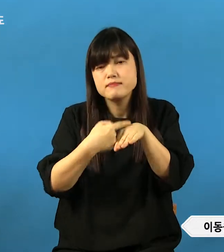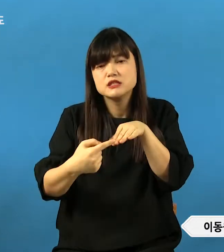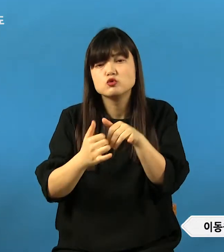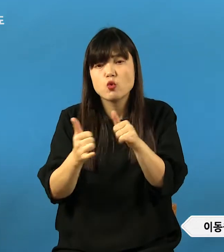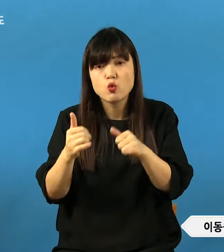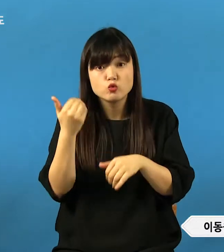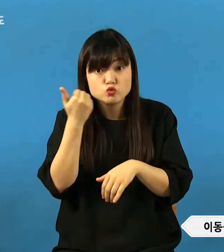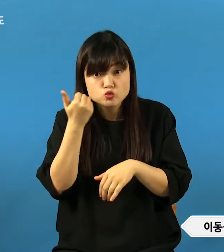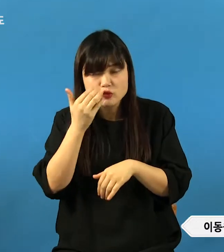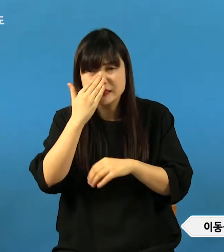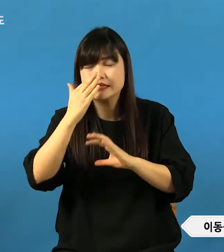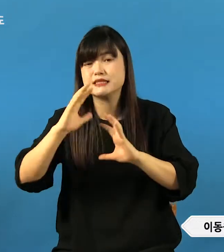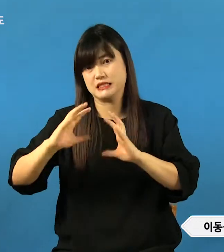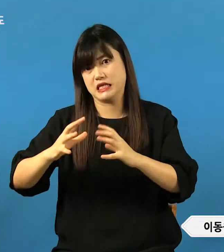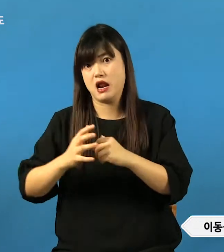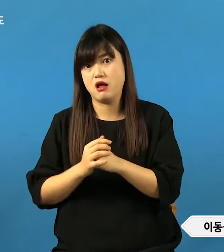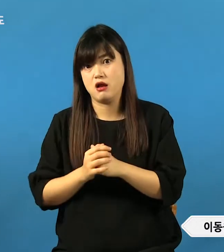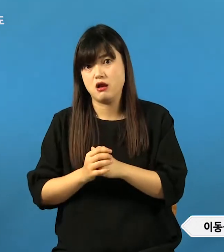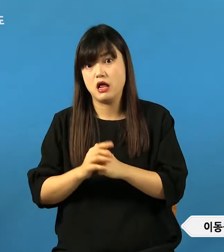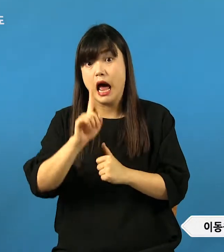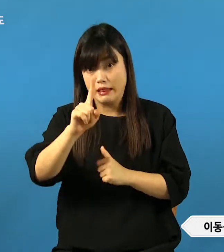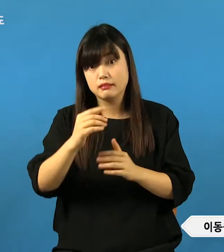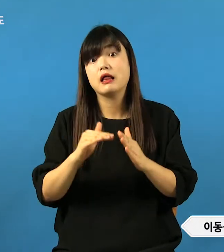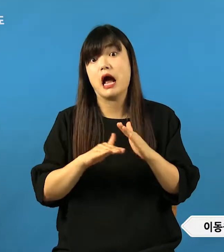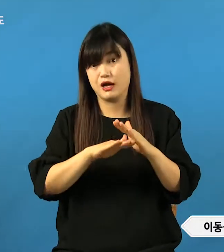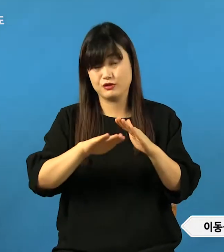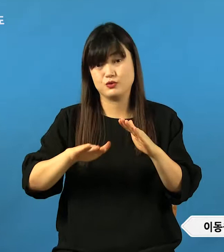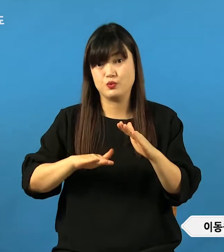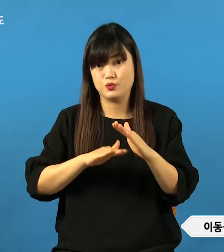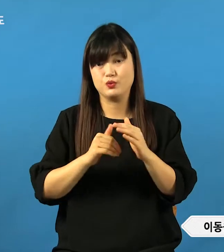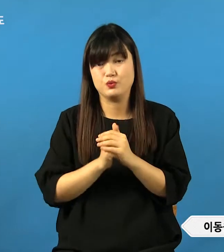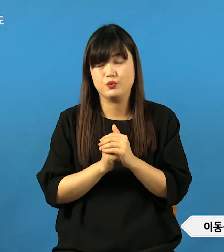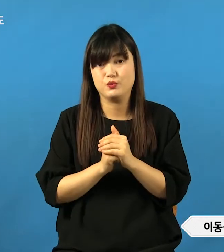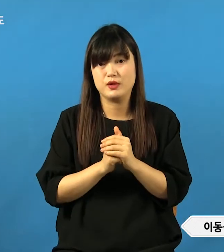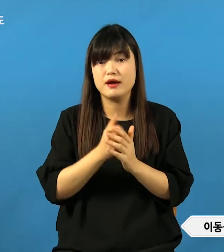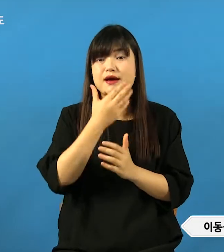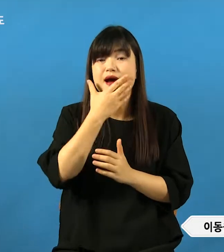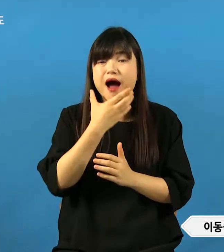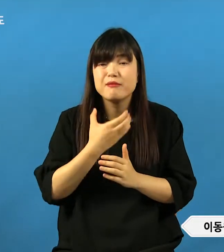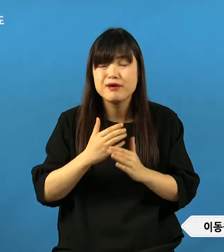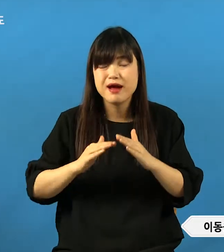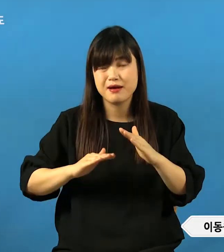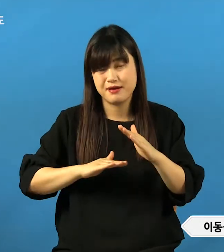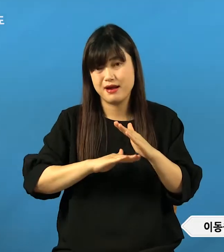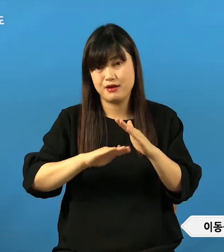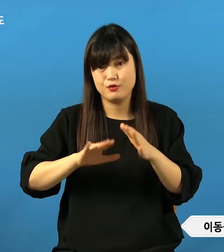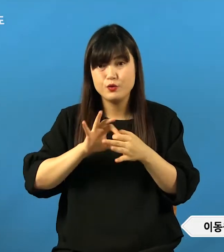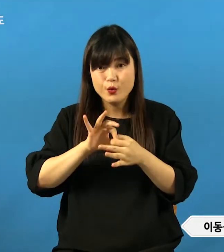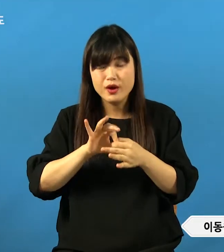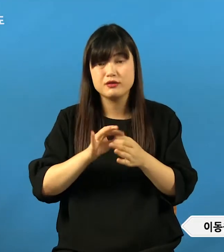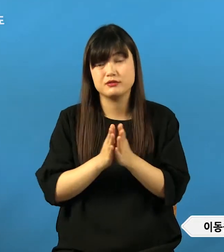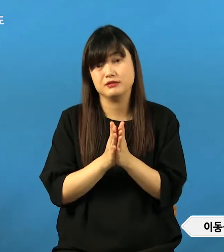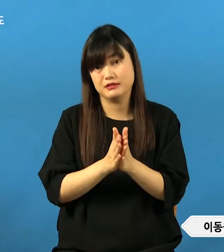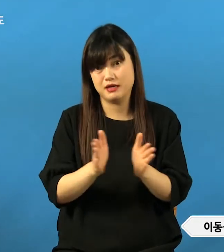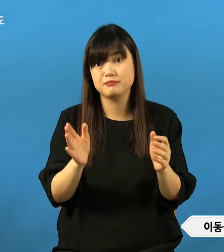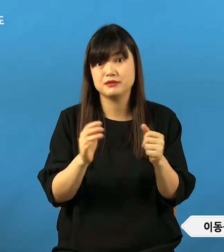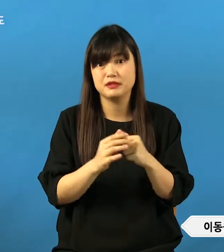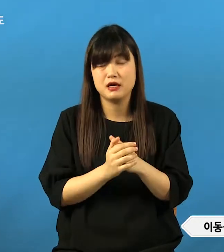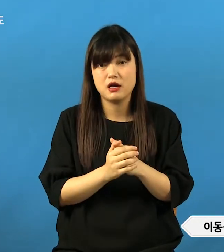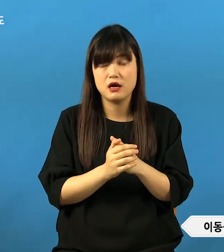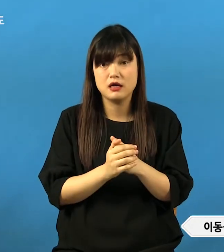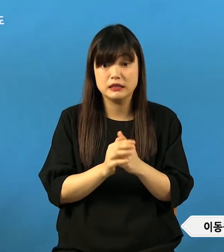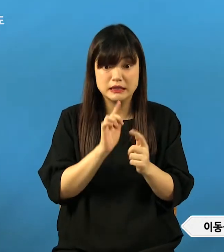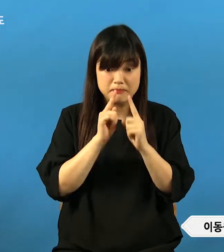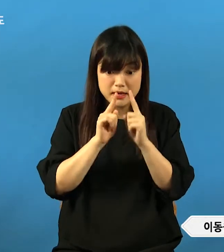민족 이스라엘도 본래는 한 가족으로 시작했죠. 아브라함이라는 가족을 통해서 한 민족이 됩니다.